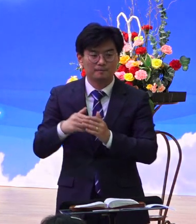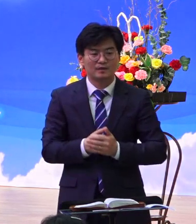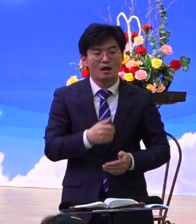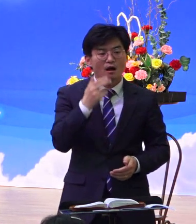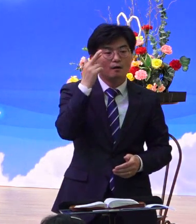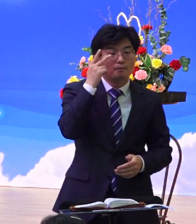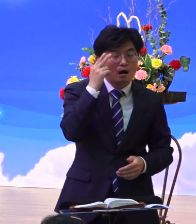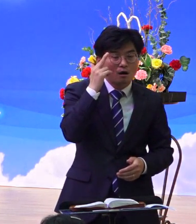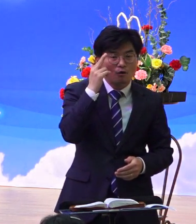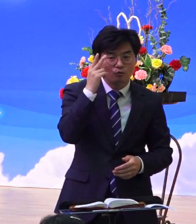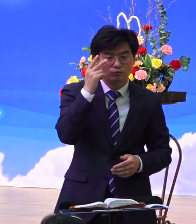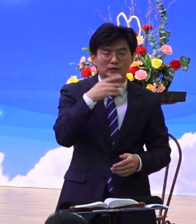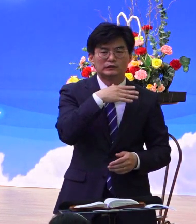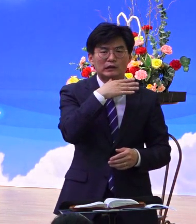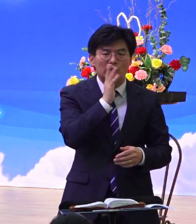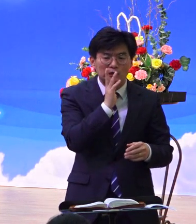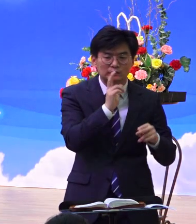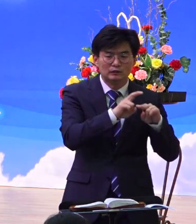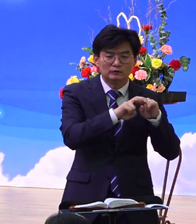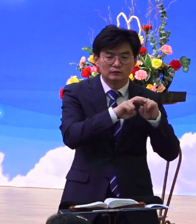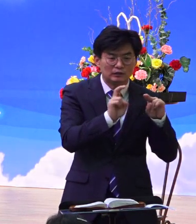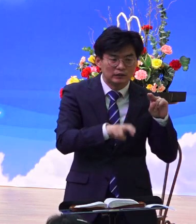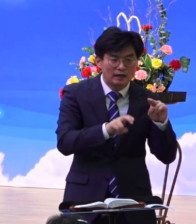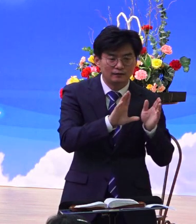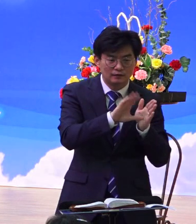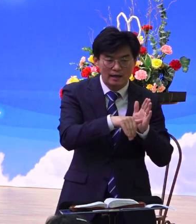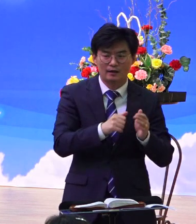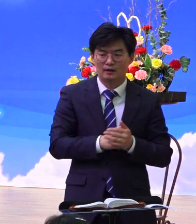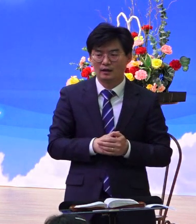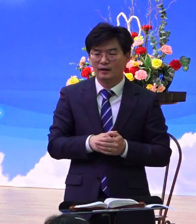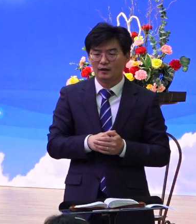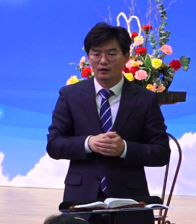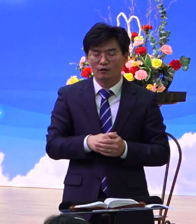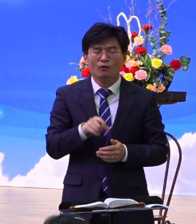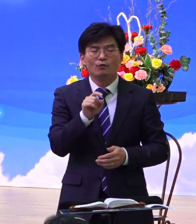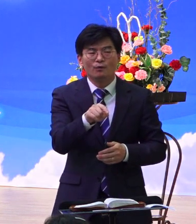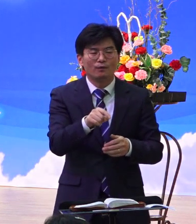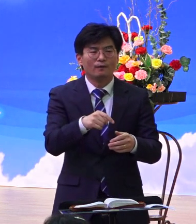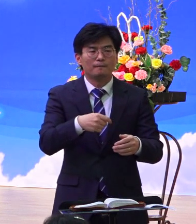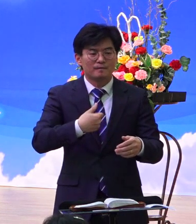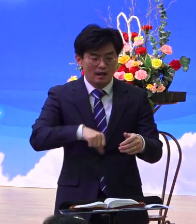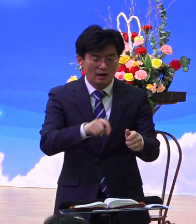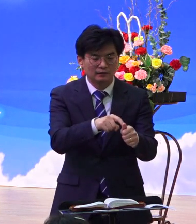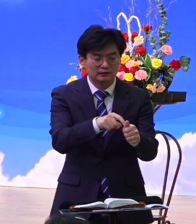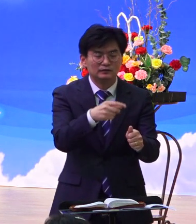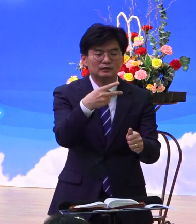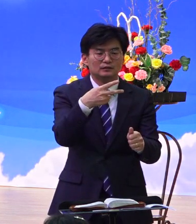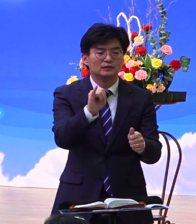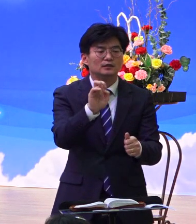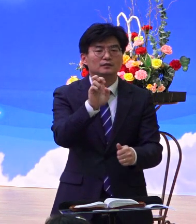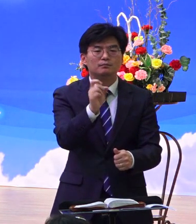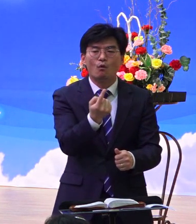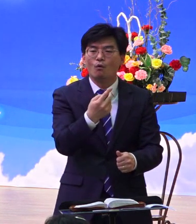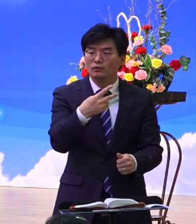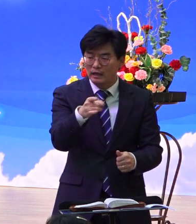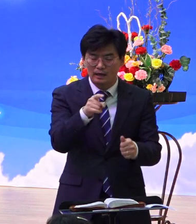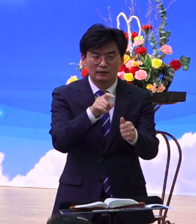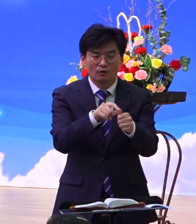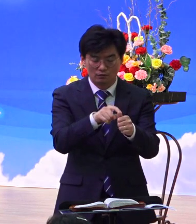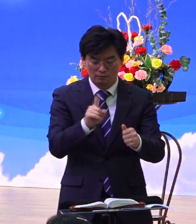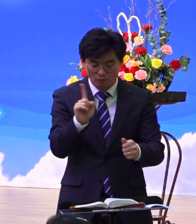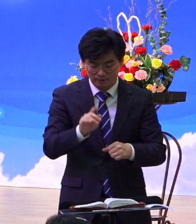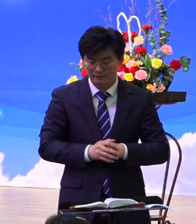때 디모데 전후서를 쓰면서 디모데에게 이렇게 썼습니다. 명령을 하면서 썼는데, 디모데전서 4장